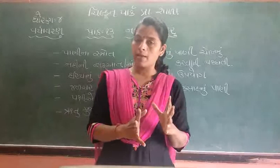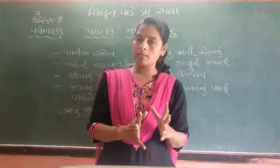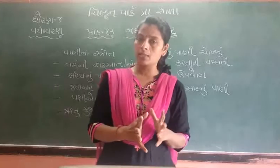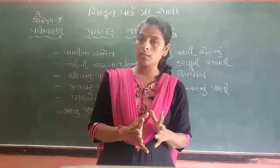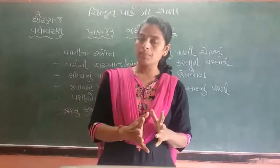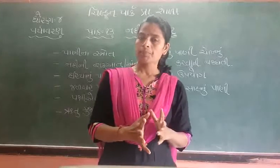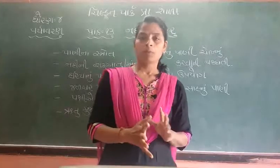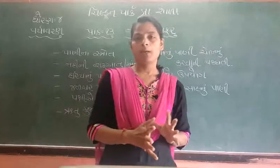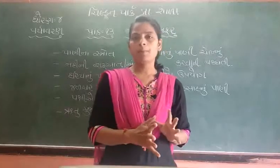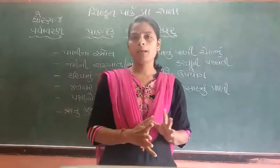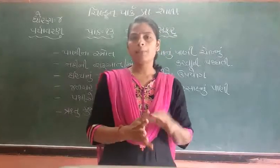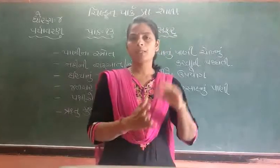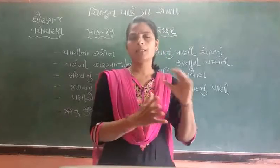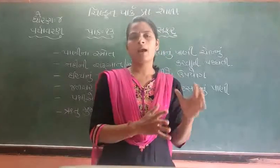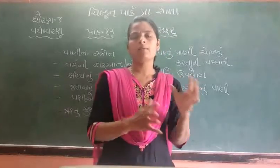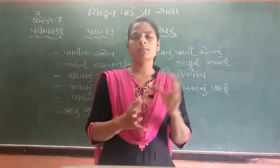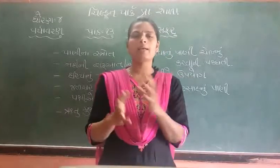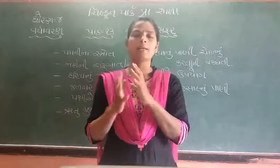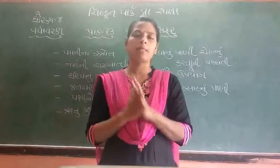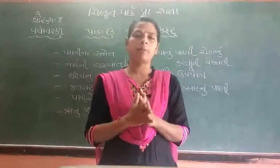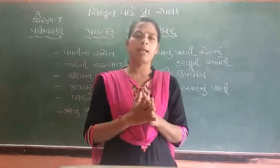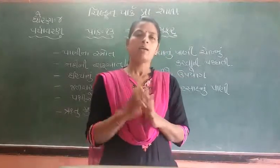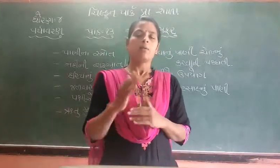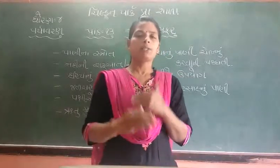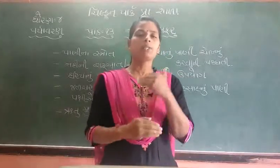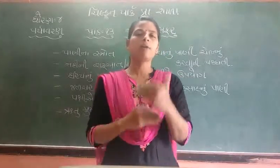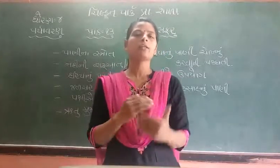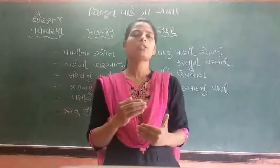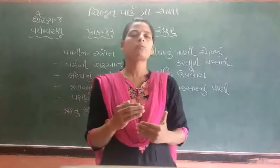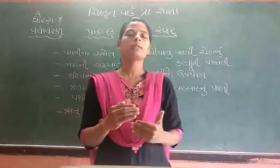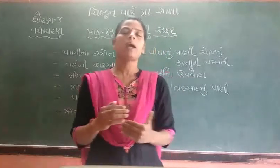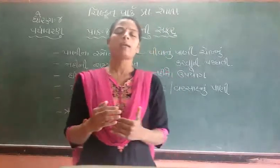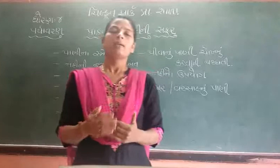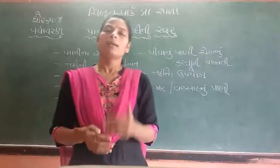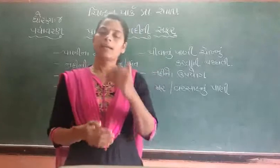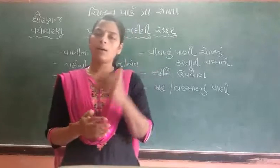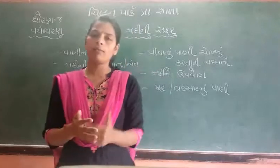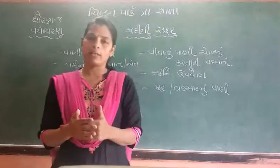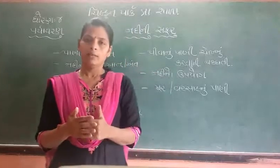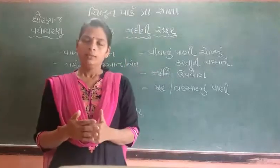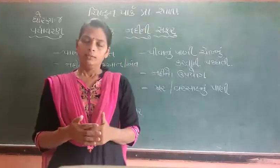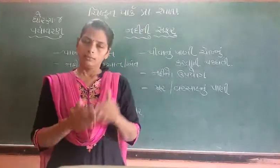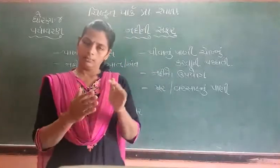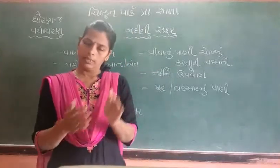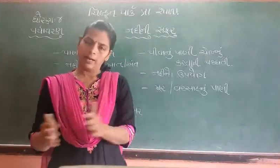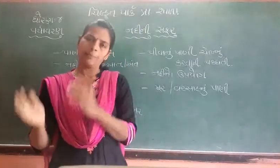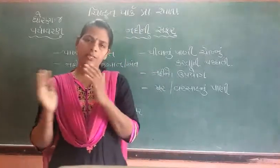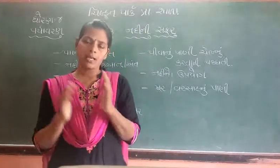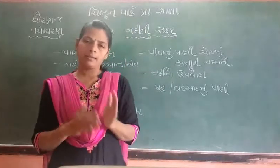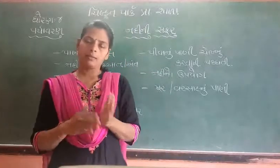છે બરાબર, આપણે જે શ્રાવણ અષાઢ ને બધા મહિના, પછી દિવાળીની શરૂઆત થાય એટલે કે હવે દિવાળી, પછી કારતક